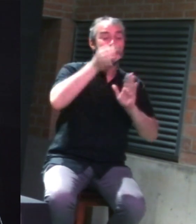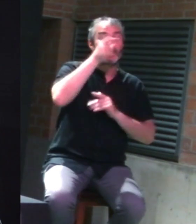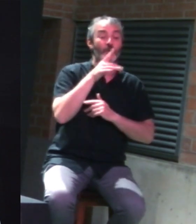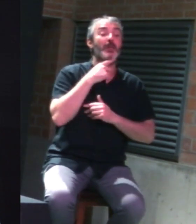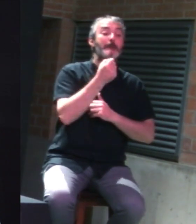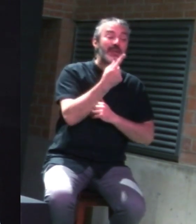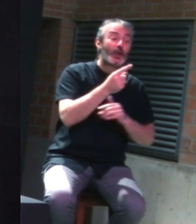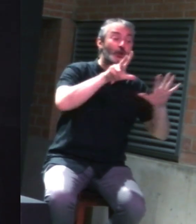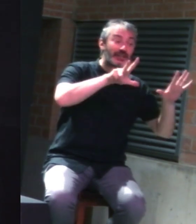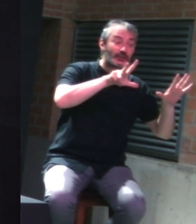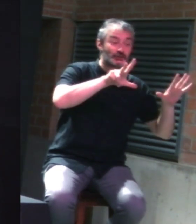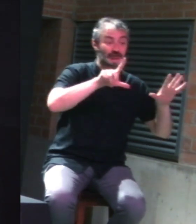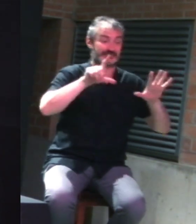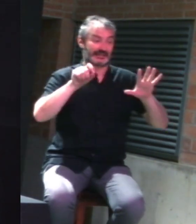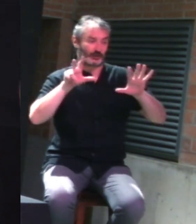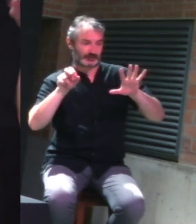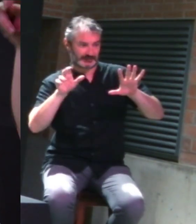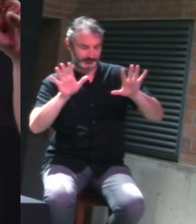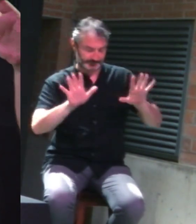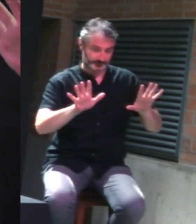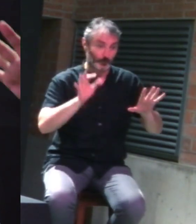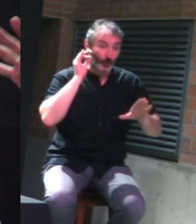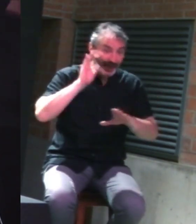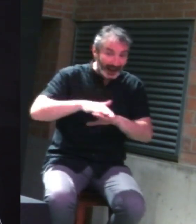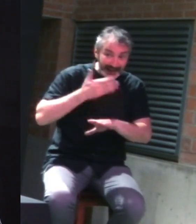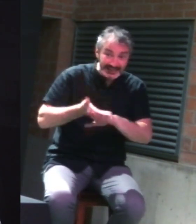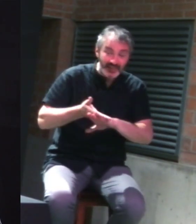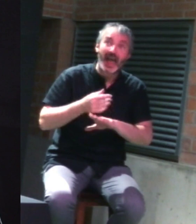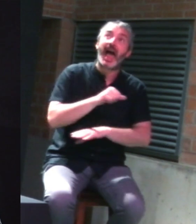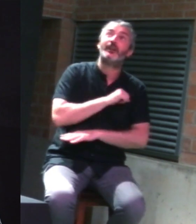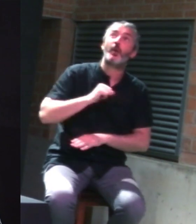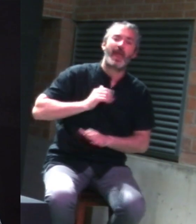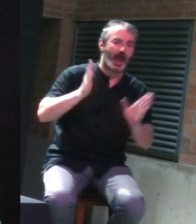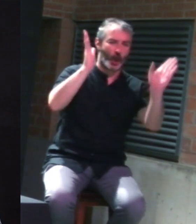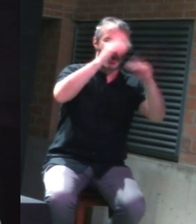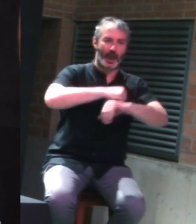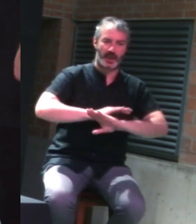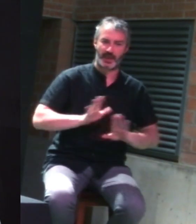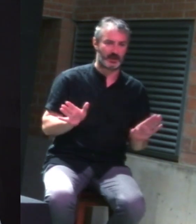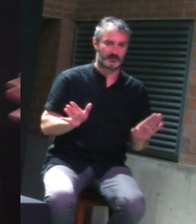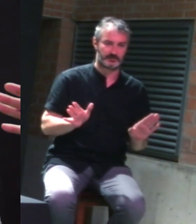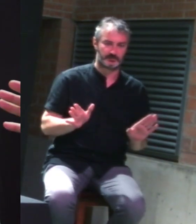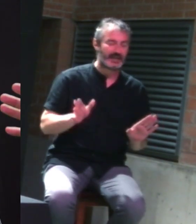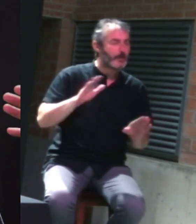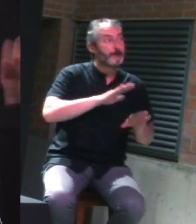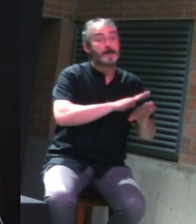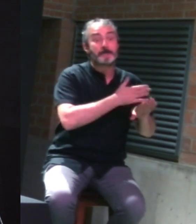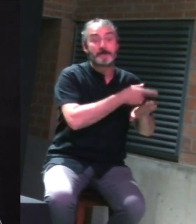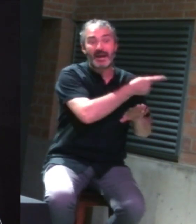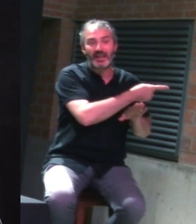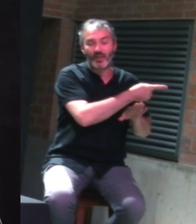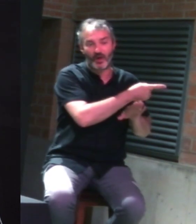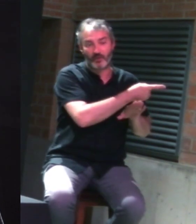XIX. La mujer casada realmente no tenía autonomía personal. Dependía